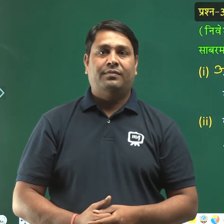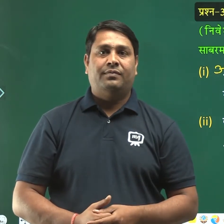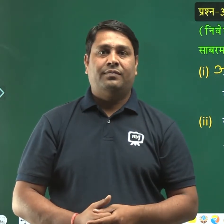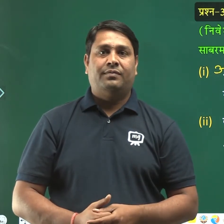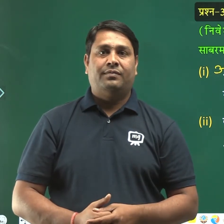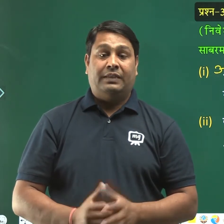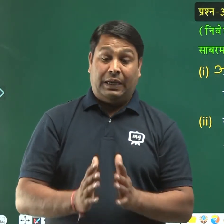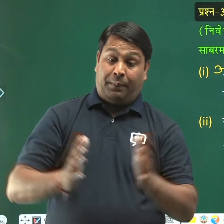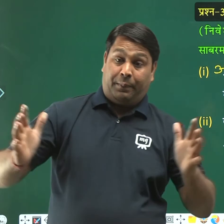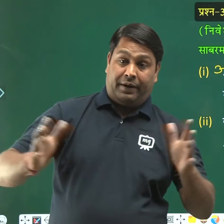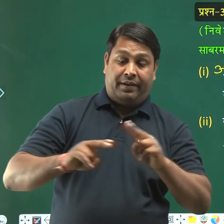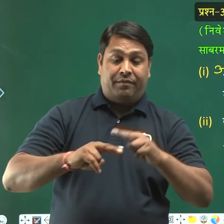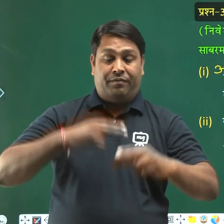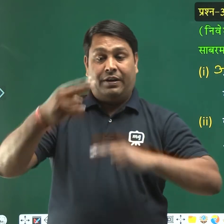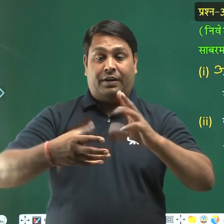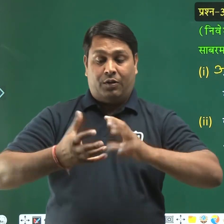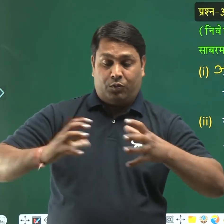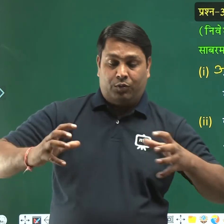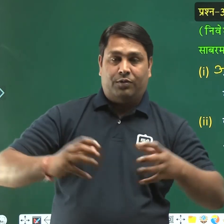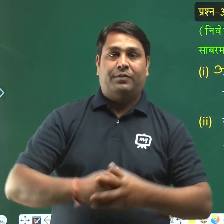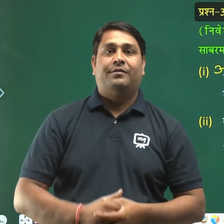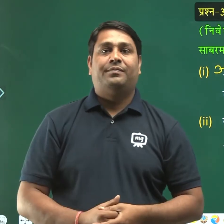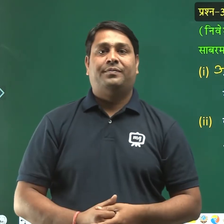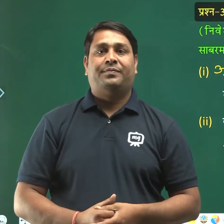बृहद उद्योगों में